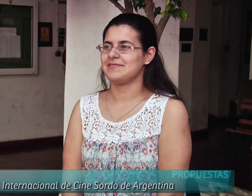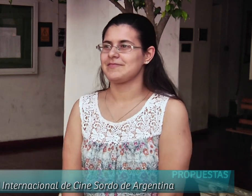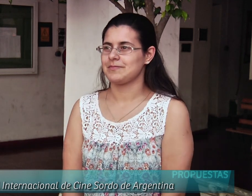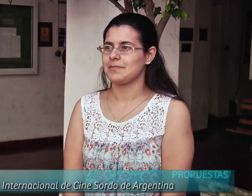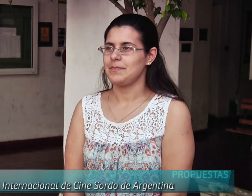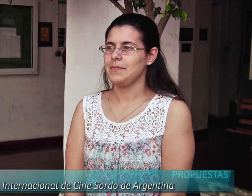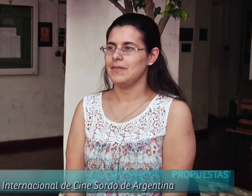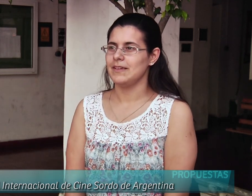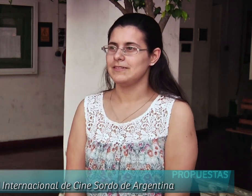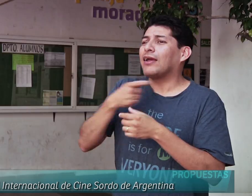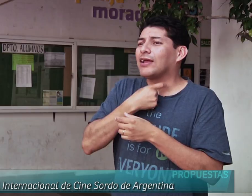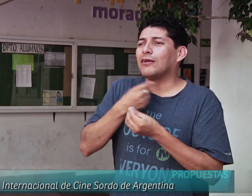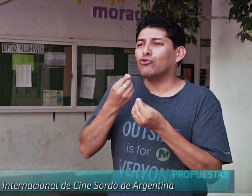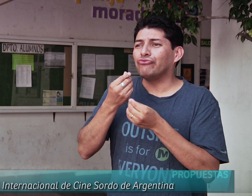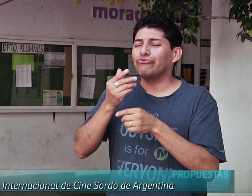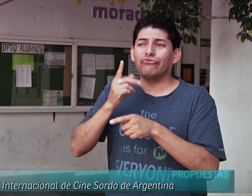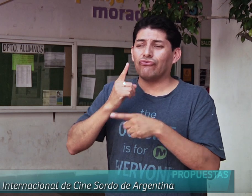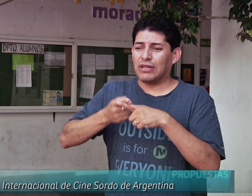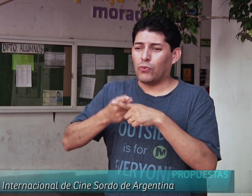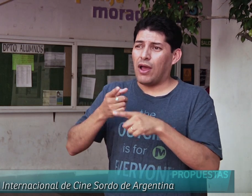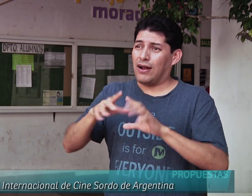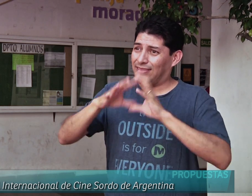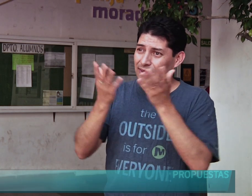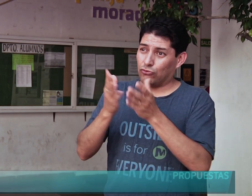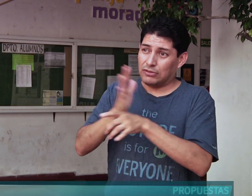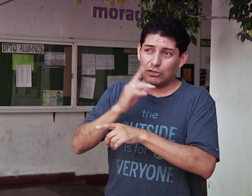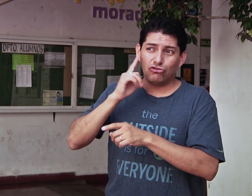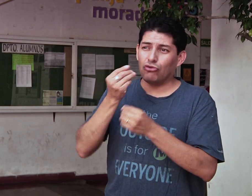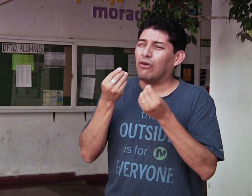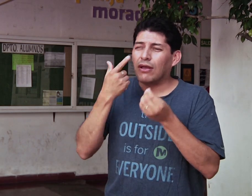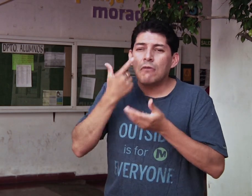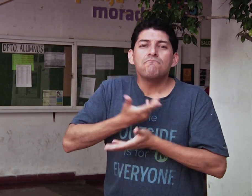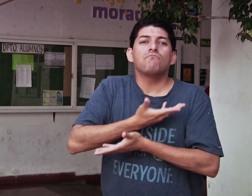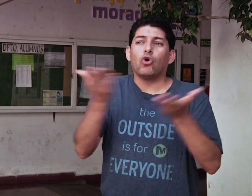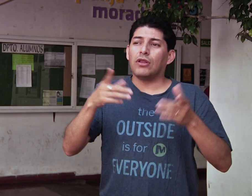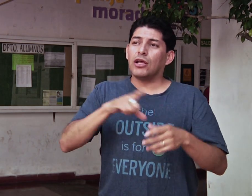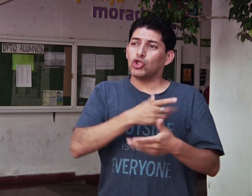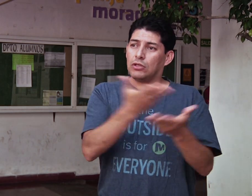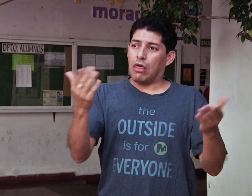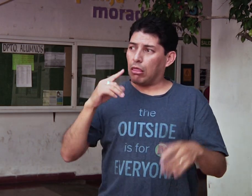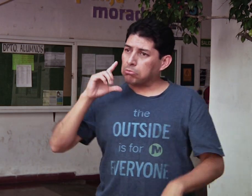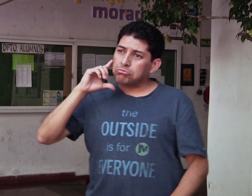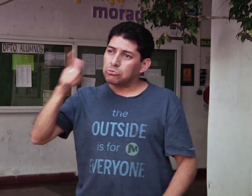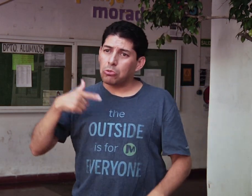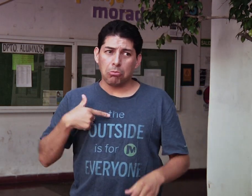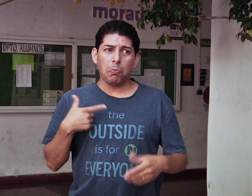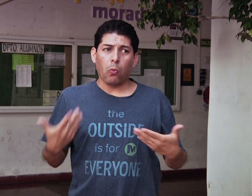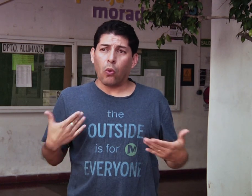de los sordos Y qué queremos queremos que ese festival Nacional de cine sordo mostrar a la